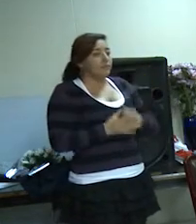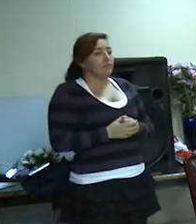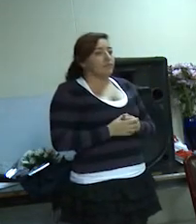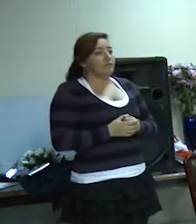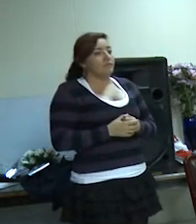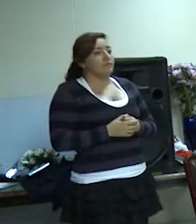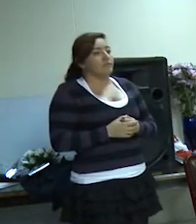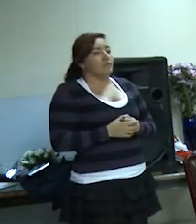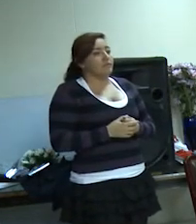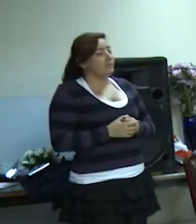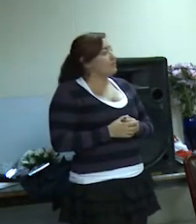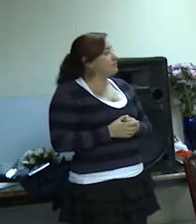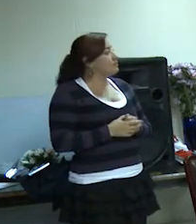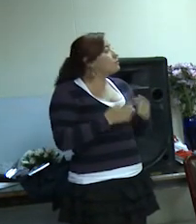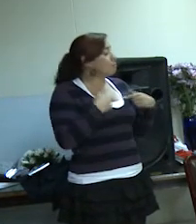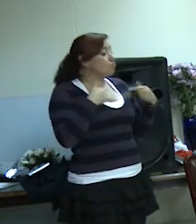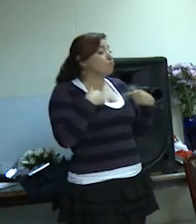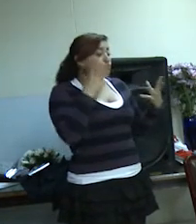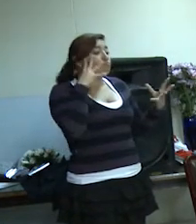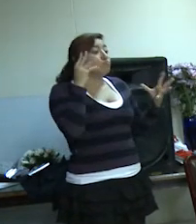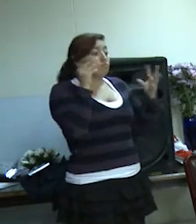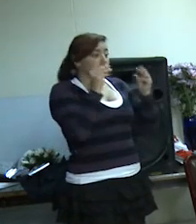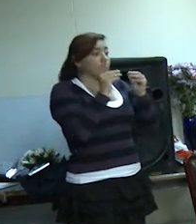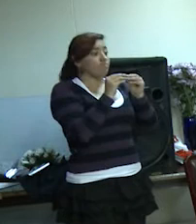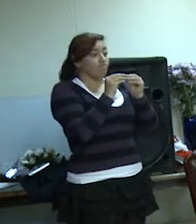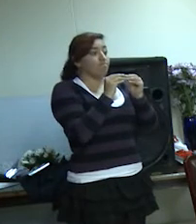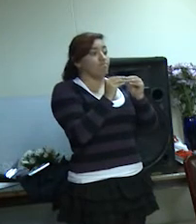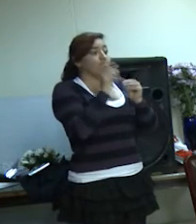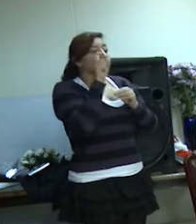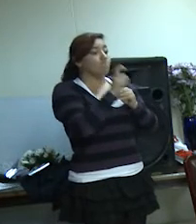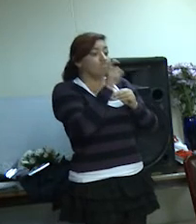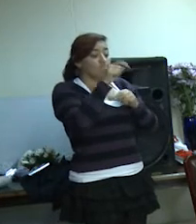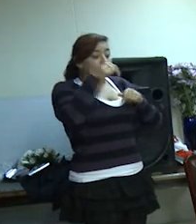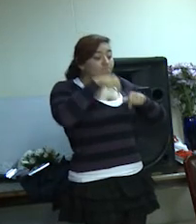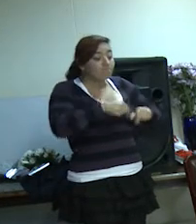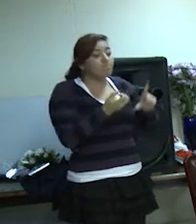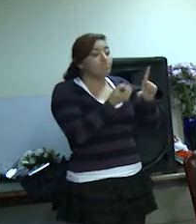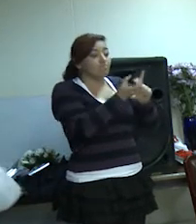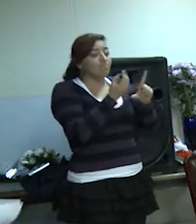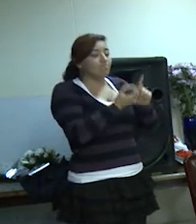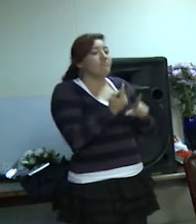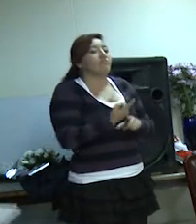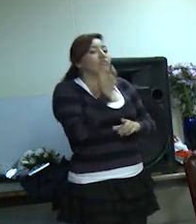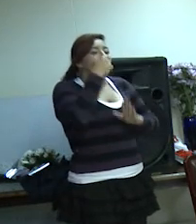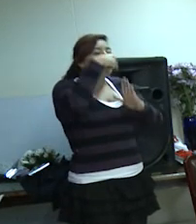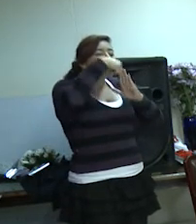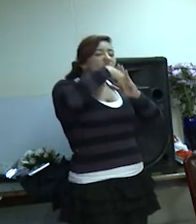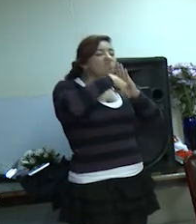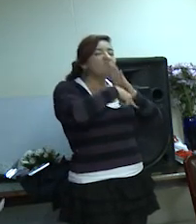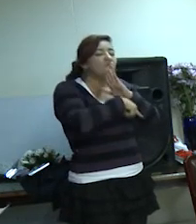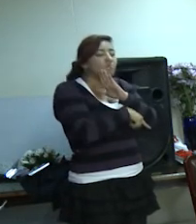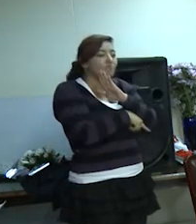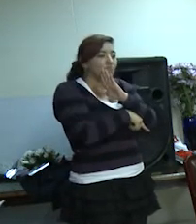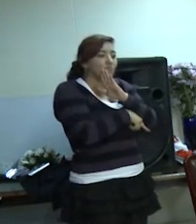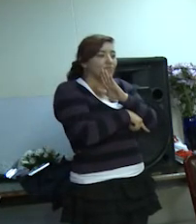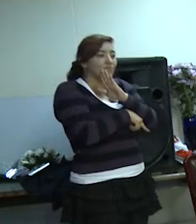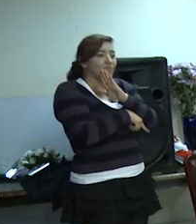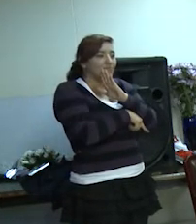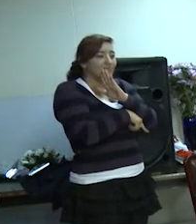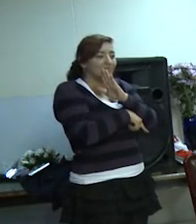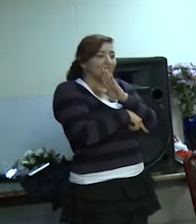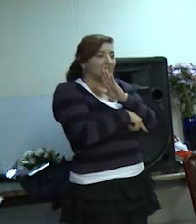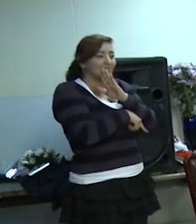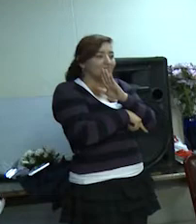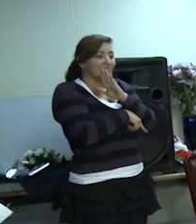estoy de acuerdo, es necesario que desde la licenciatura se profundice más en, por